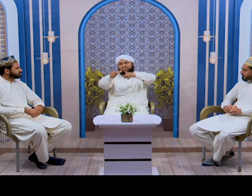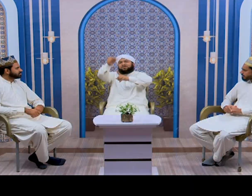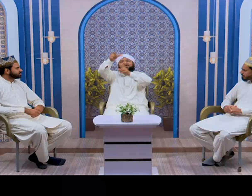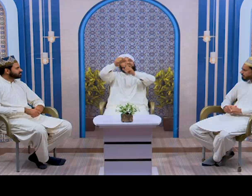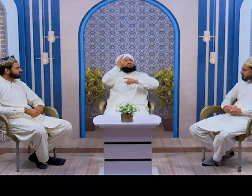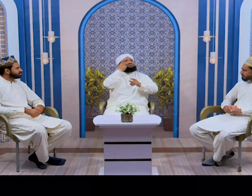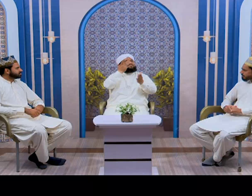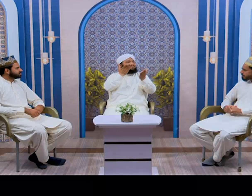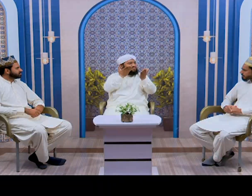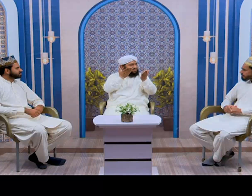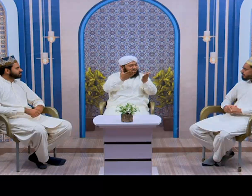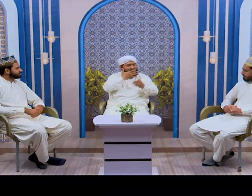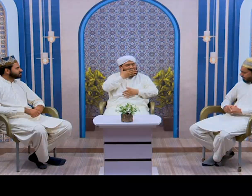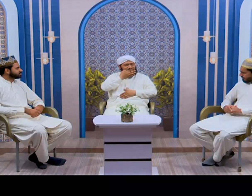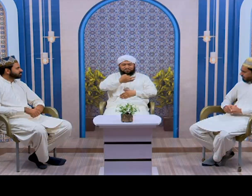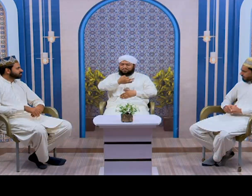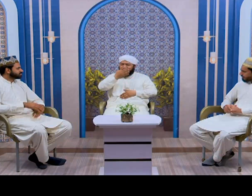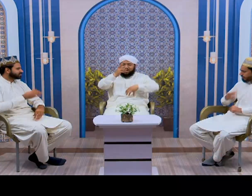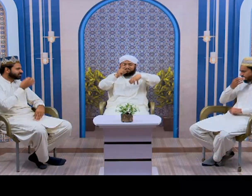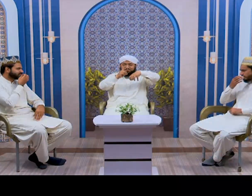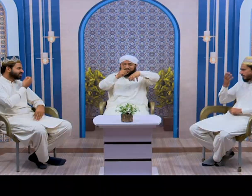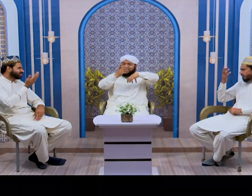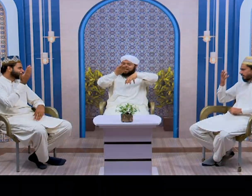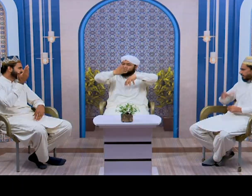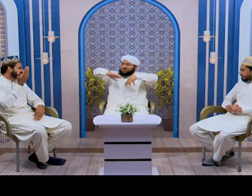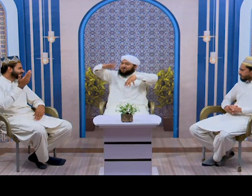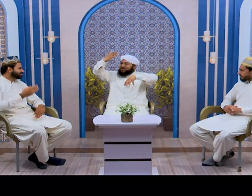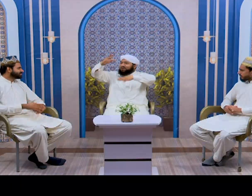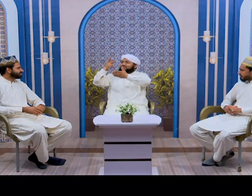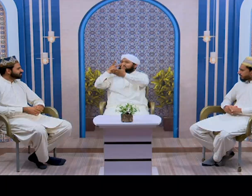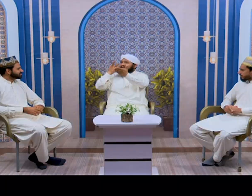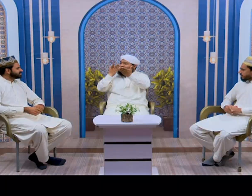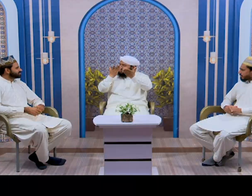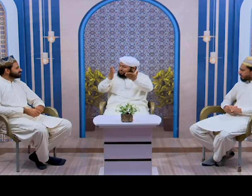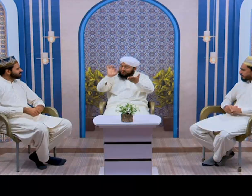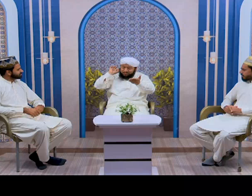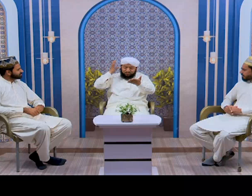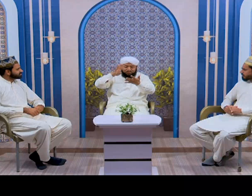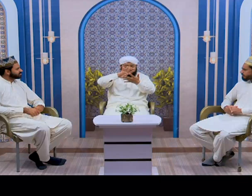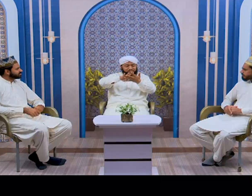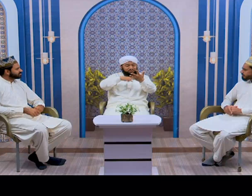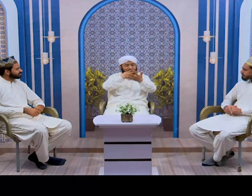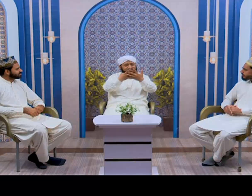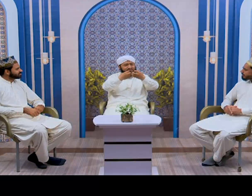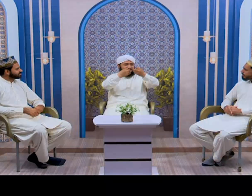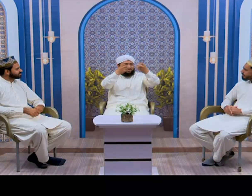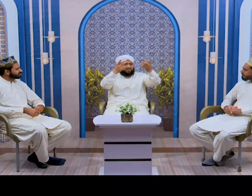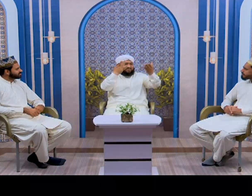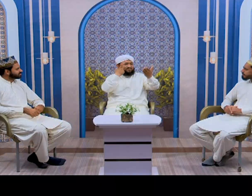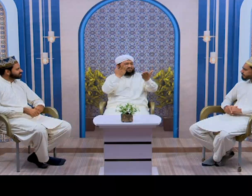دیکھیے، میٹھے مدینے کے صحرا و گلزار دیکھیے، سنہری جالیوں کے انوار دیکھیے، جنت کی پیاری